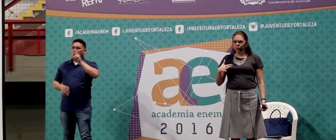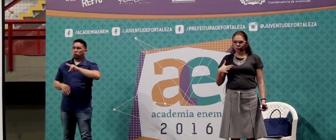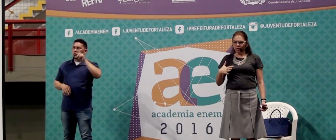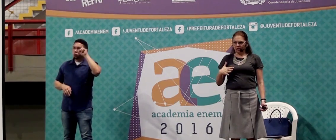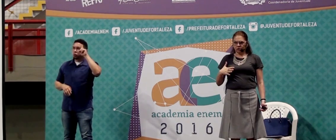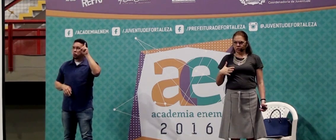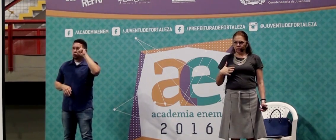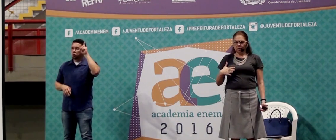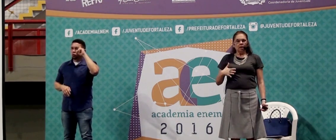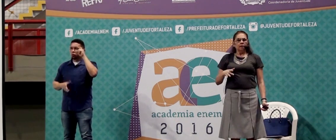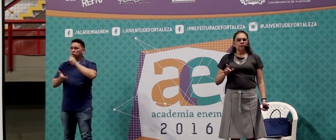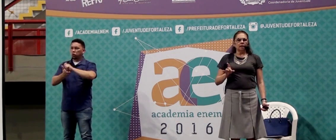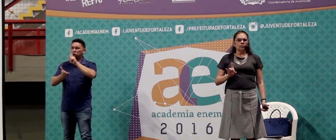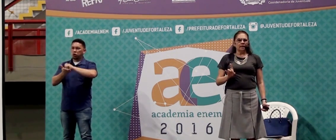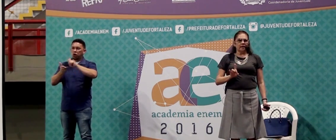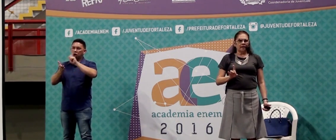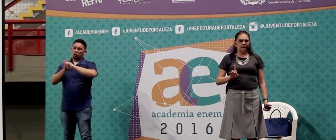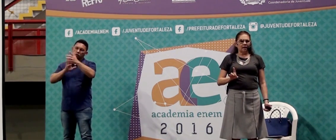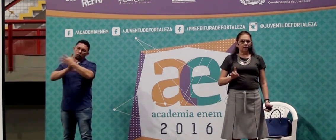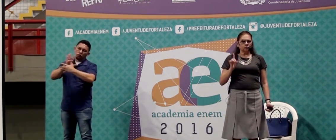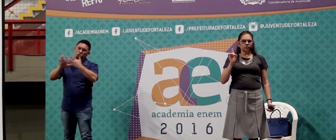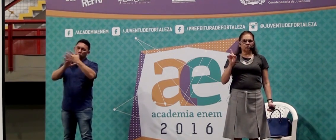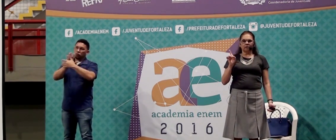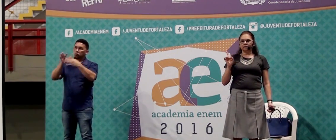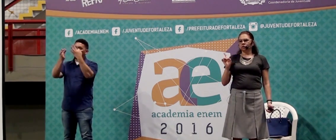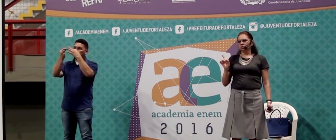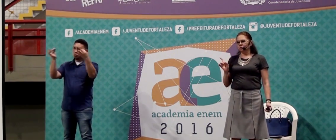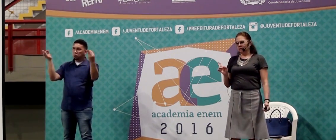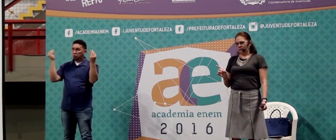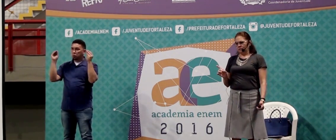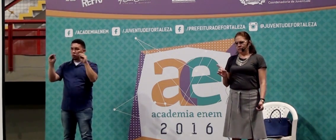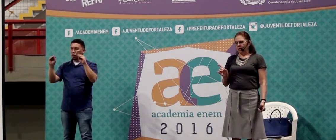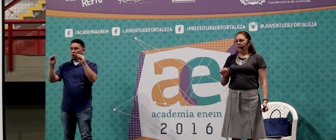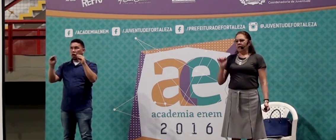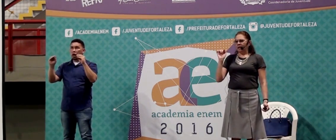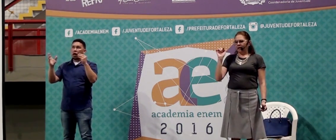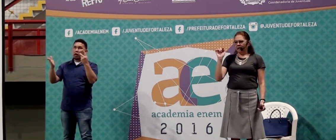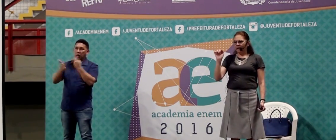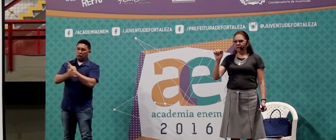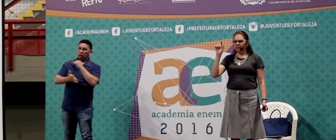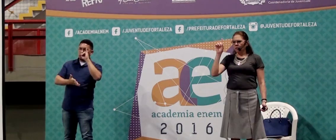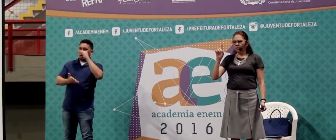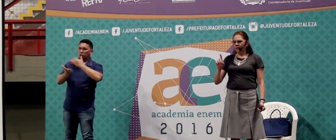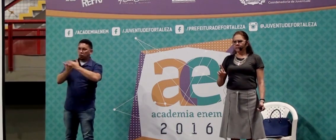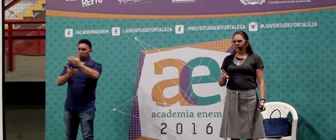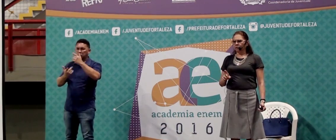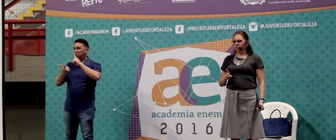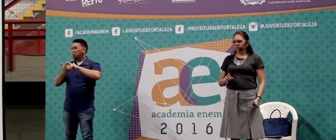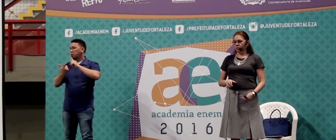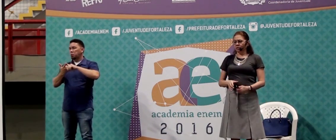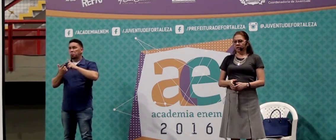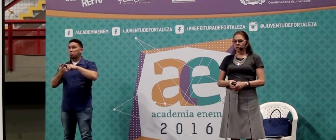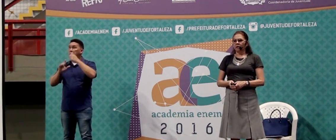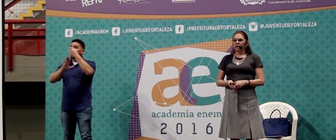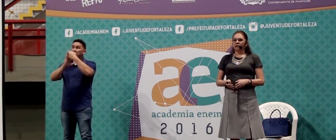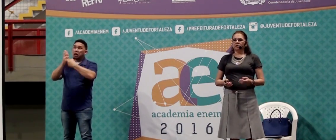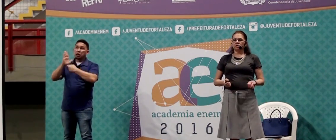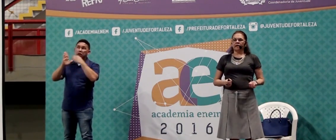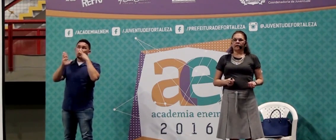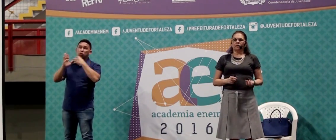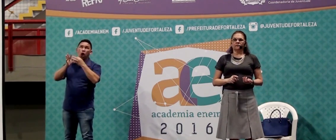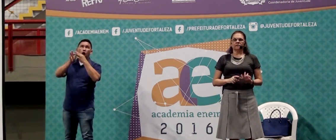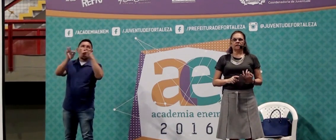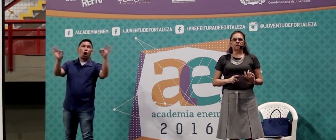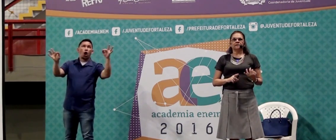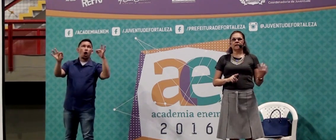ao longo do texto. Não é errado só na introdução. Ela é errada em qualquer parte do texto.